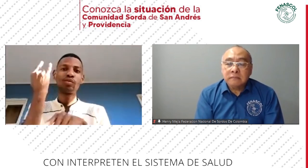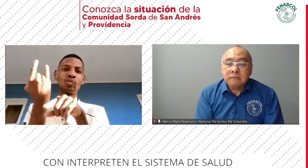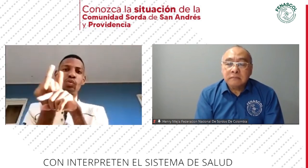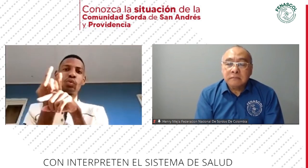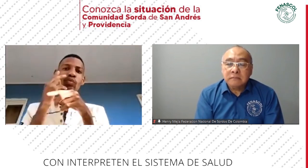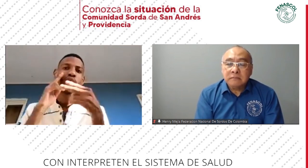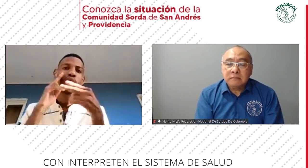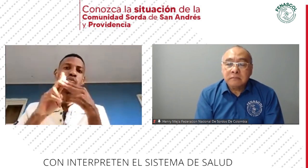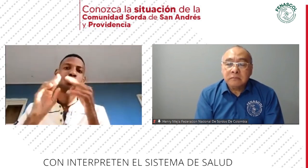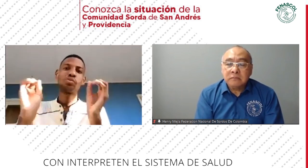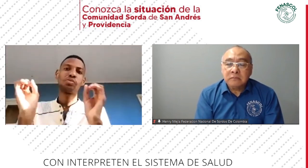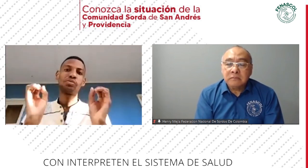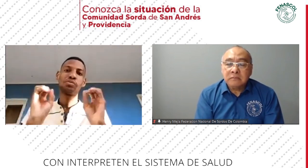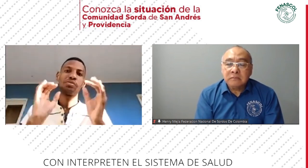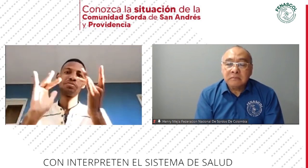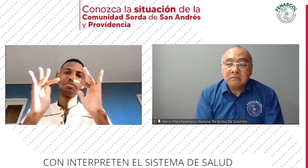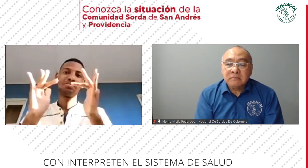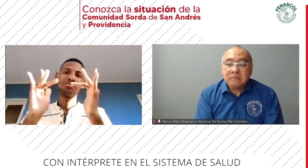salud